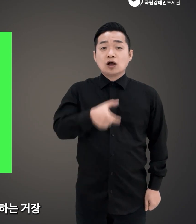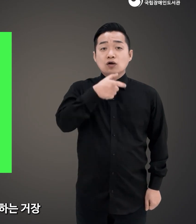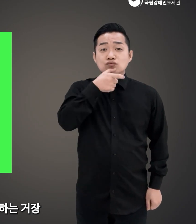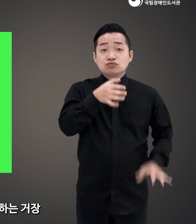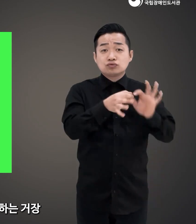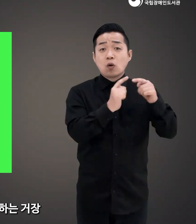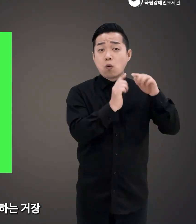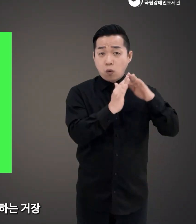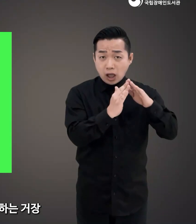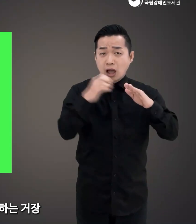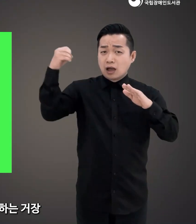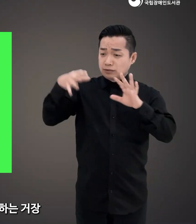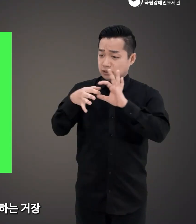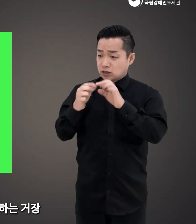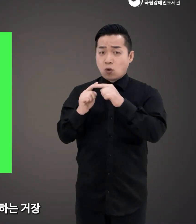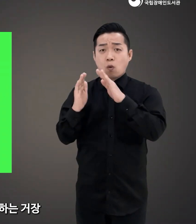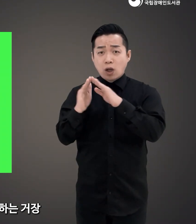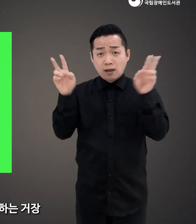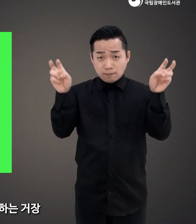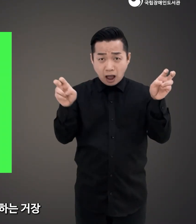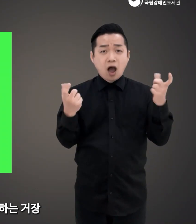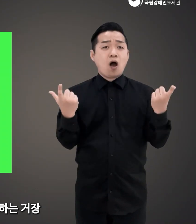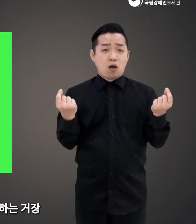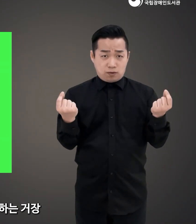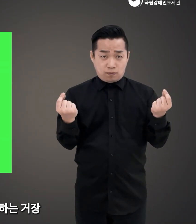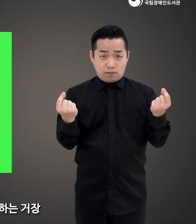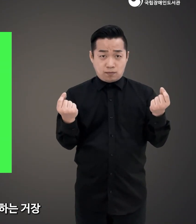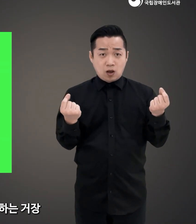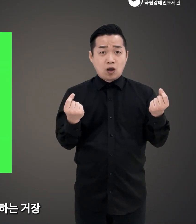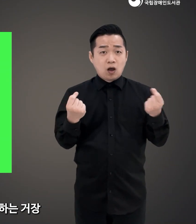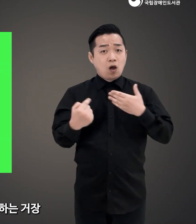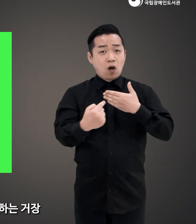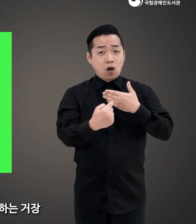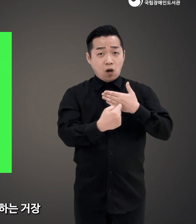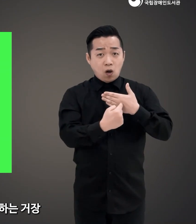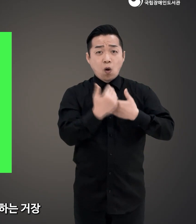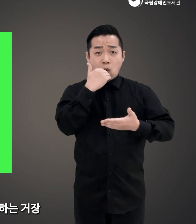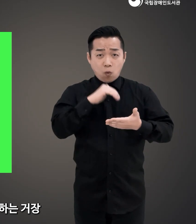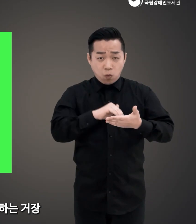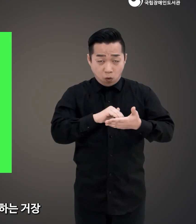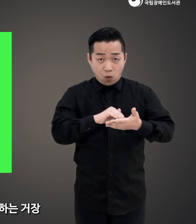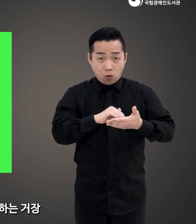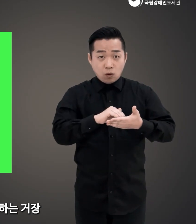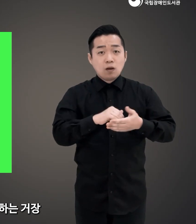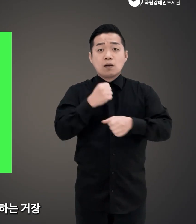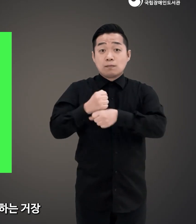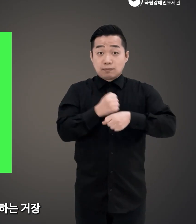물의 교회, 빛의 교회와 함께 노출 콘크리트를 대표하는 거장.